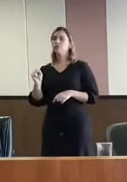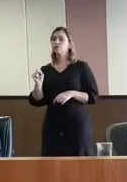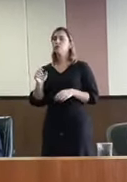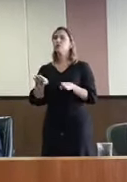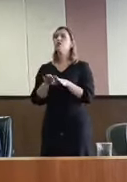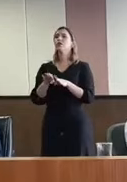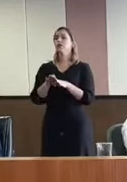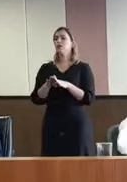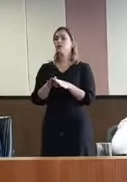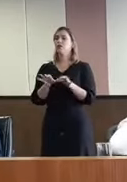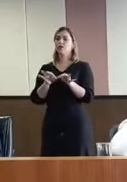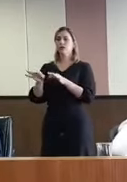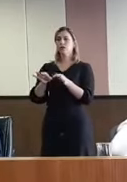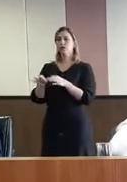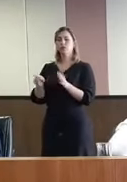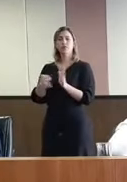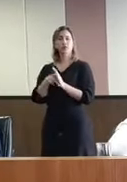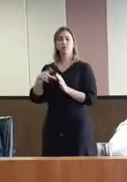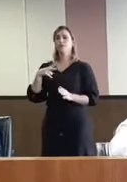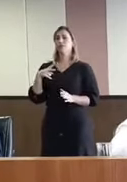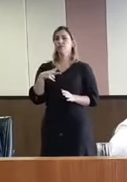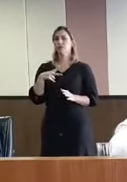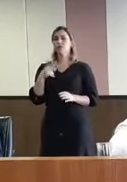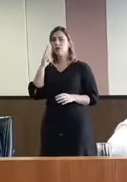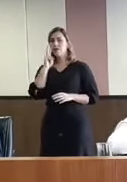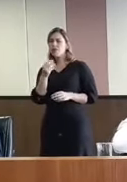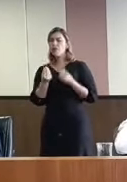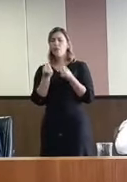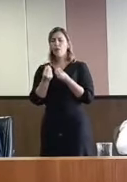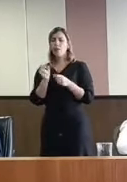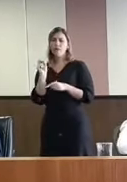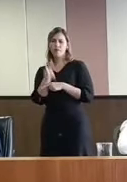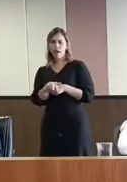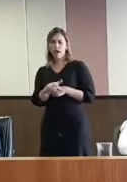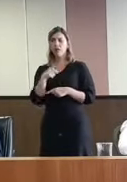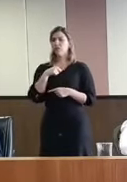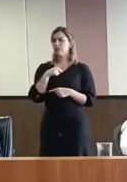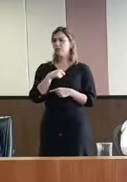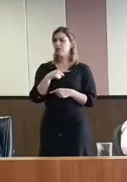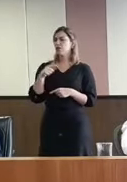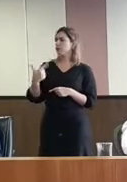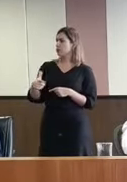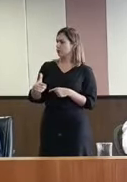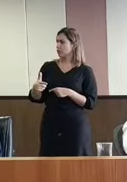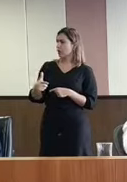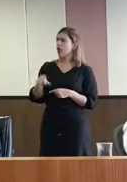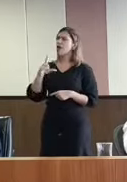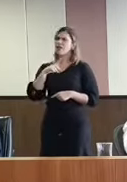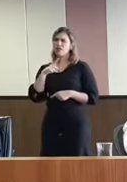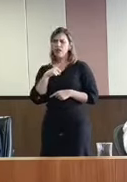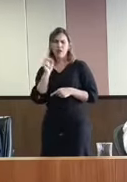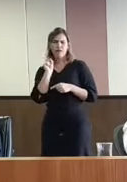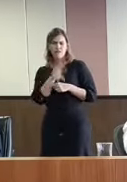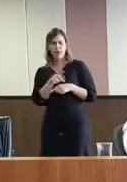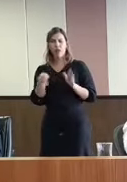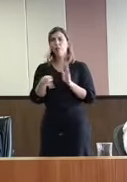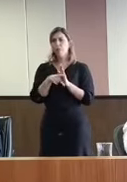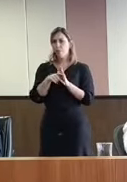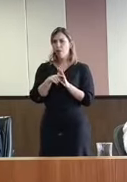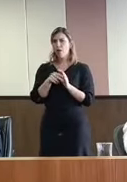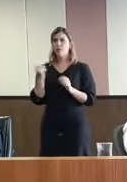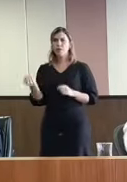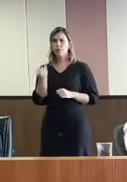trabalho com a rede privada para verificar quem efetivamente tem leito disponível com característica para atendimento